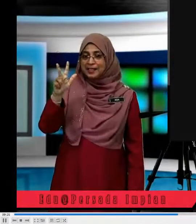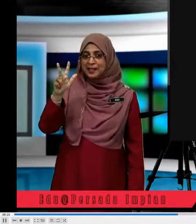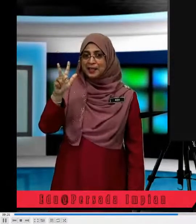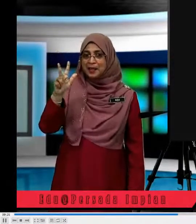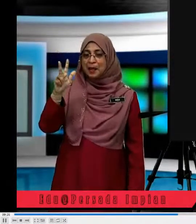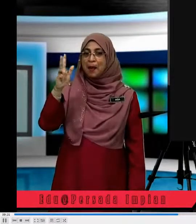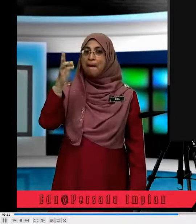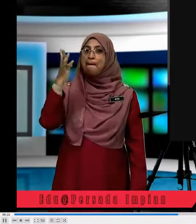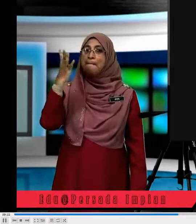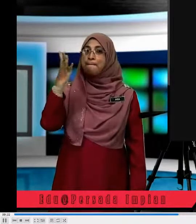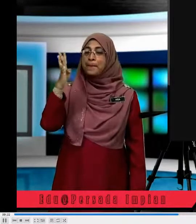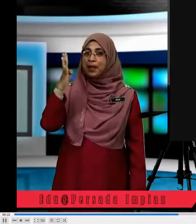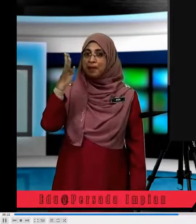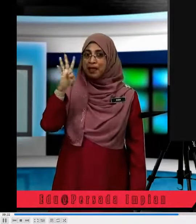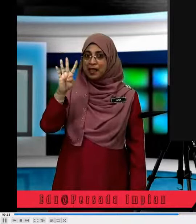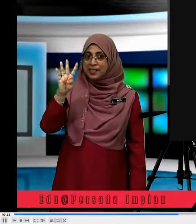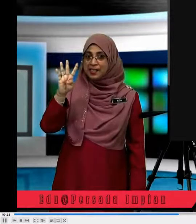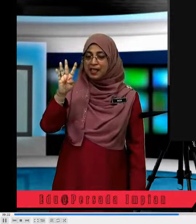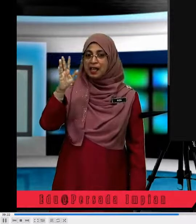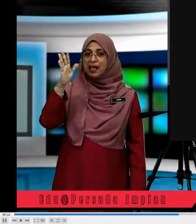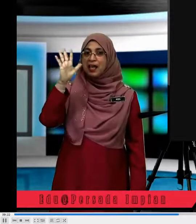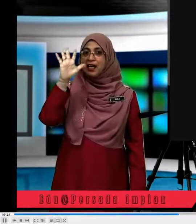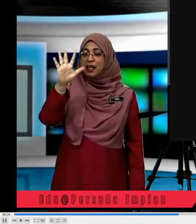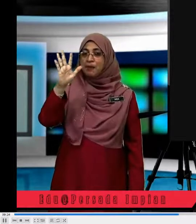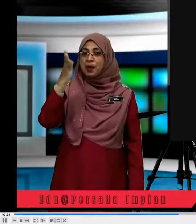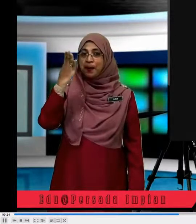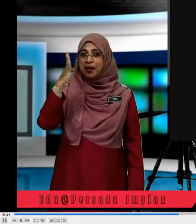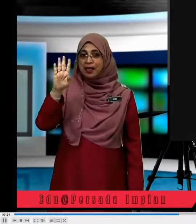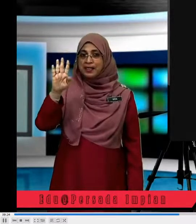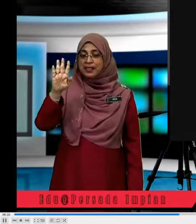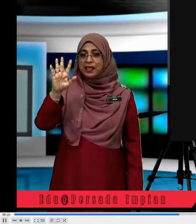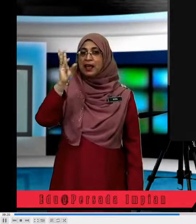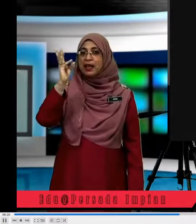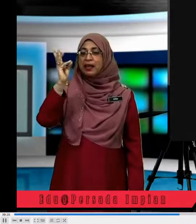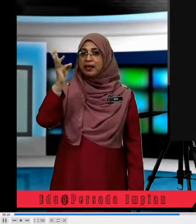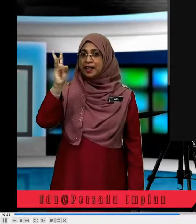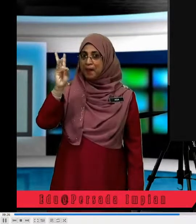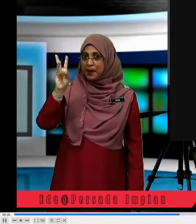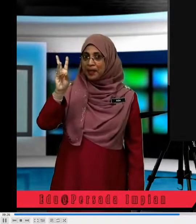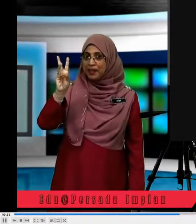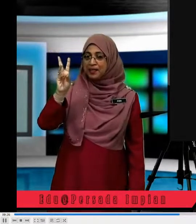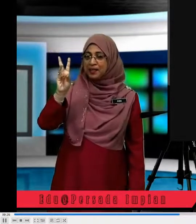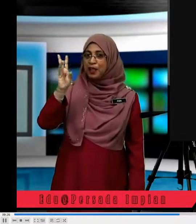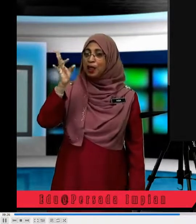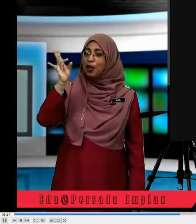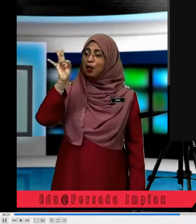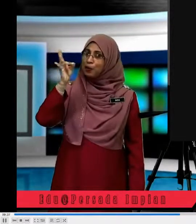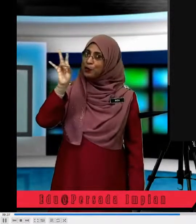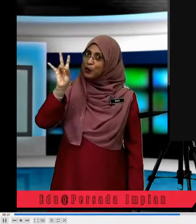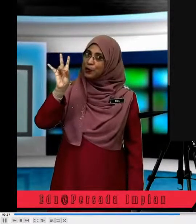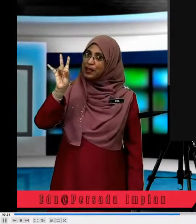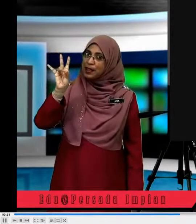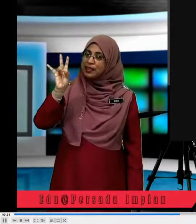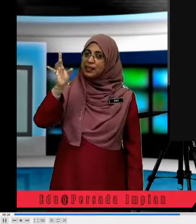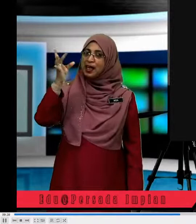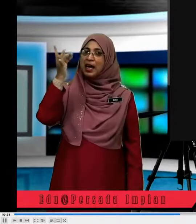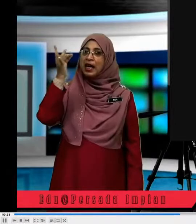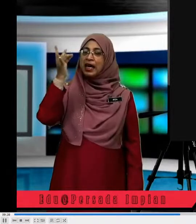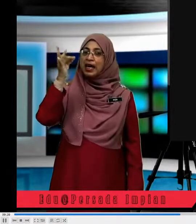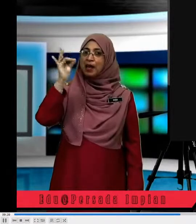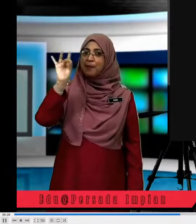2014 15 16 17 18